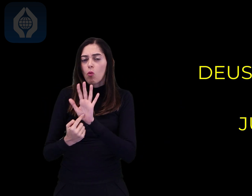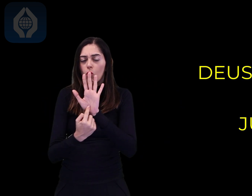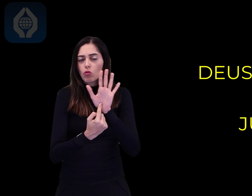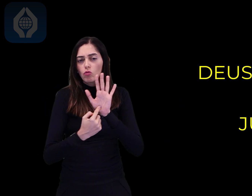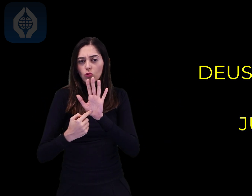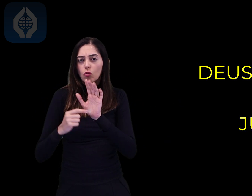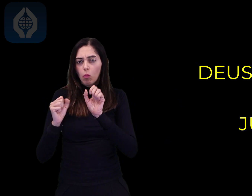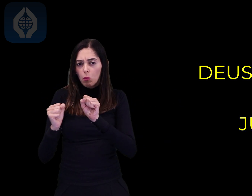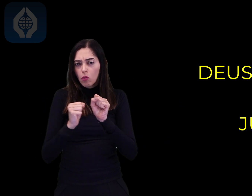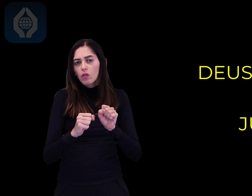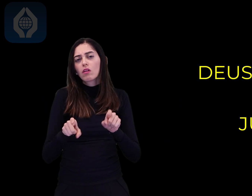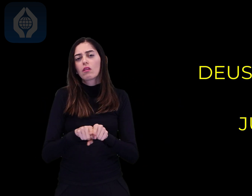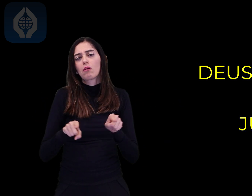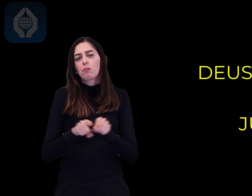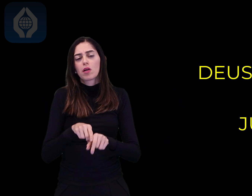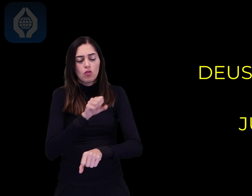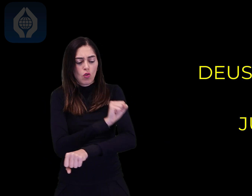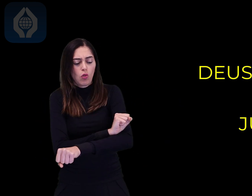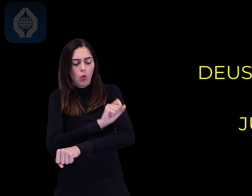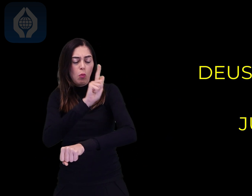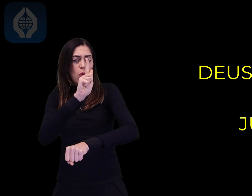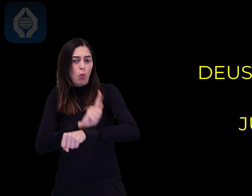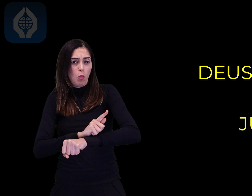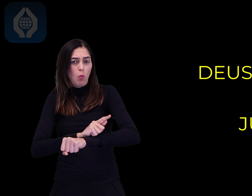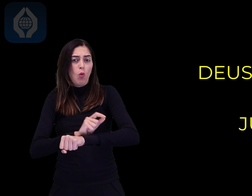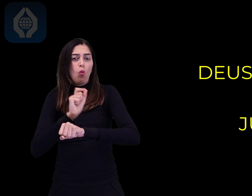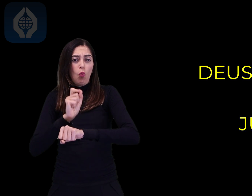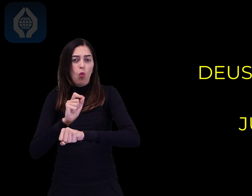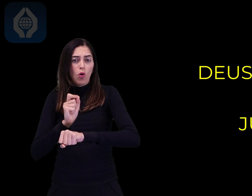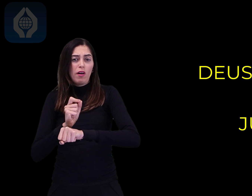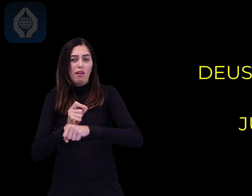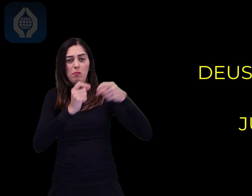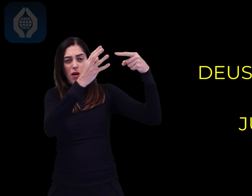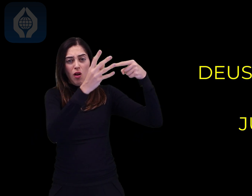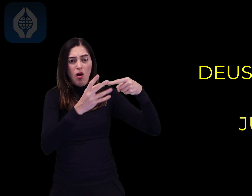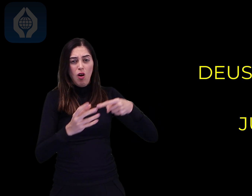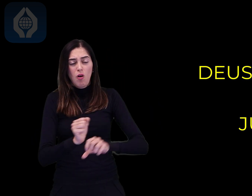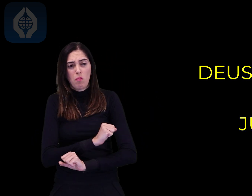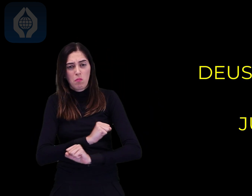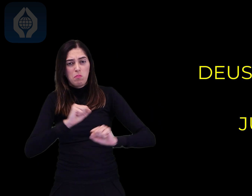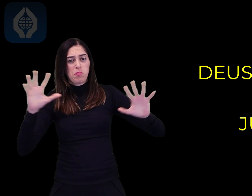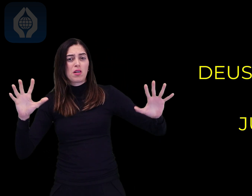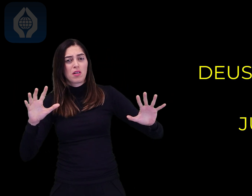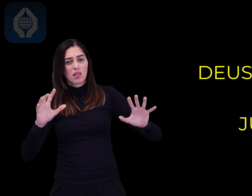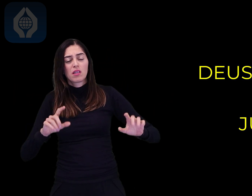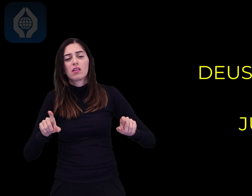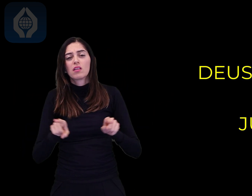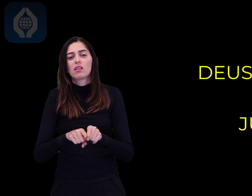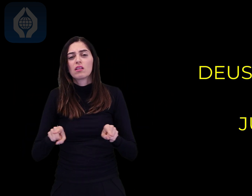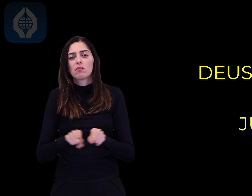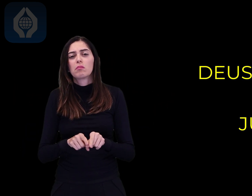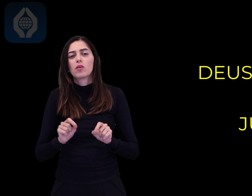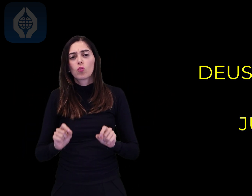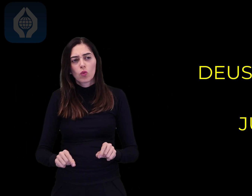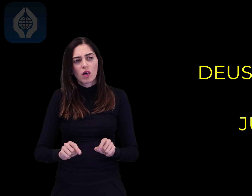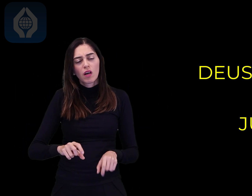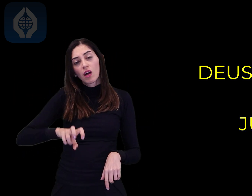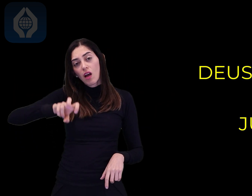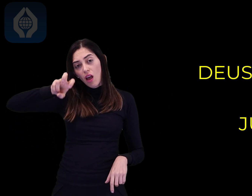Também fez chover fogo e pedras sobre as cidades perversas de Sodoma e Gomorra. Enviou pragas terríveis sobre os egípcios e afogou